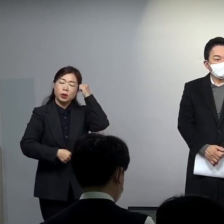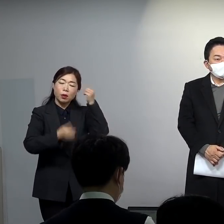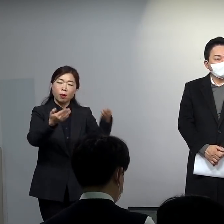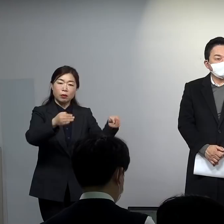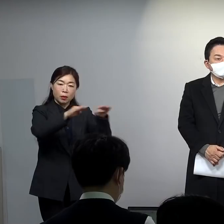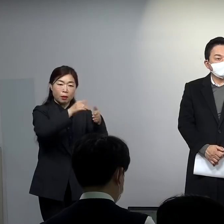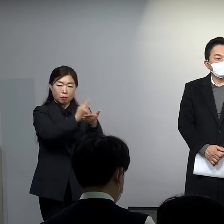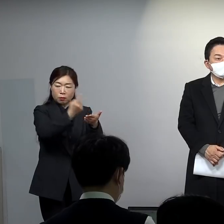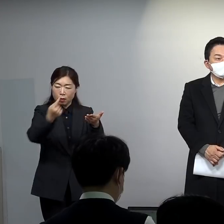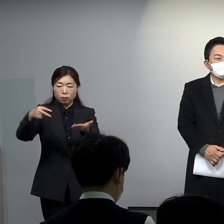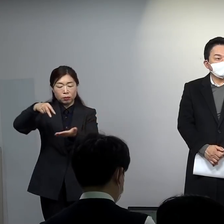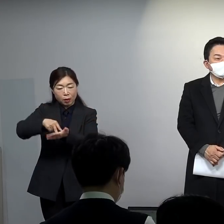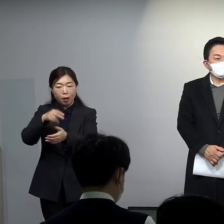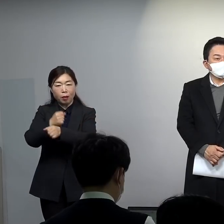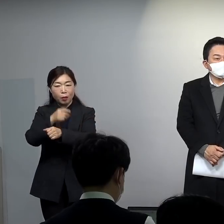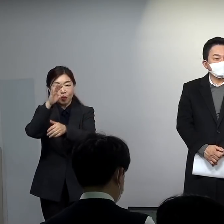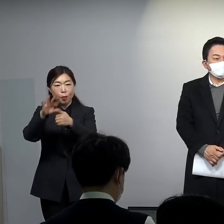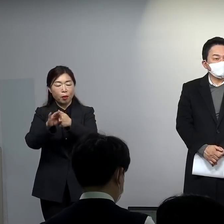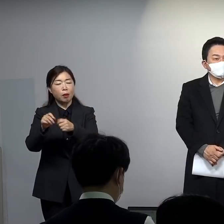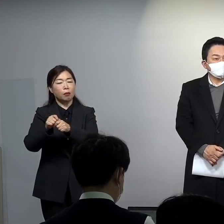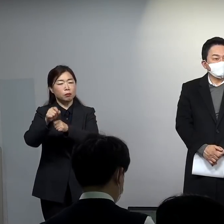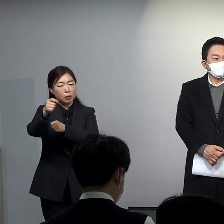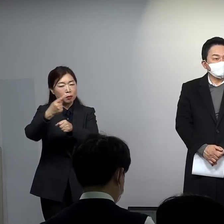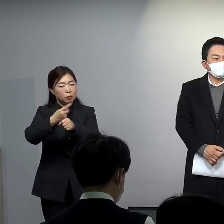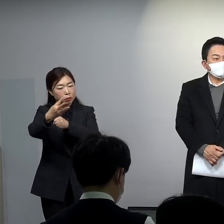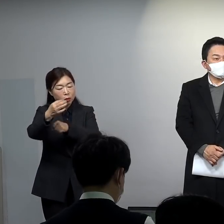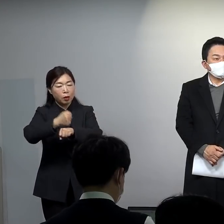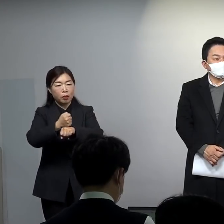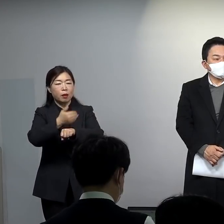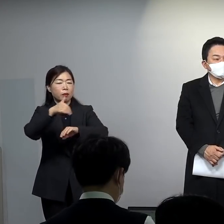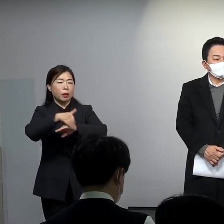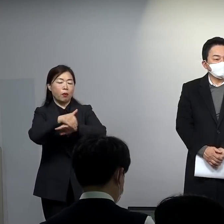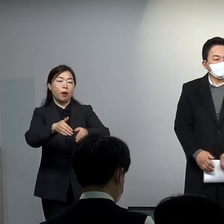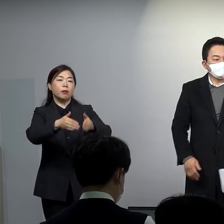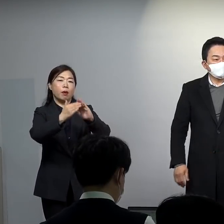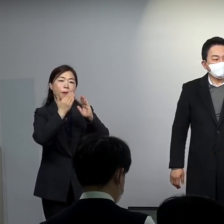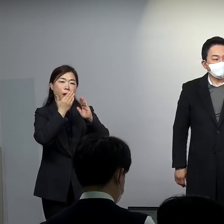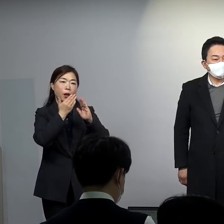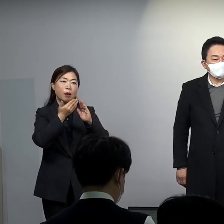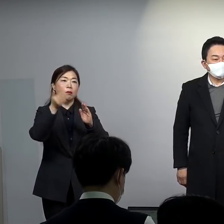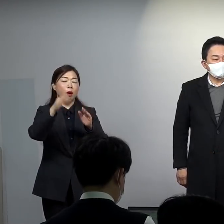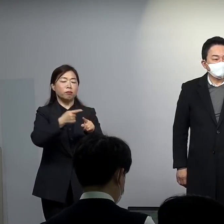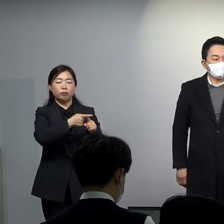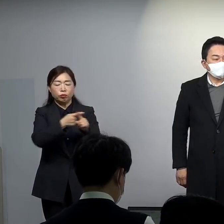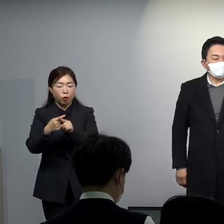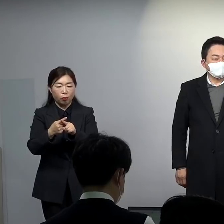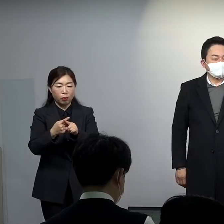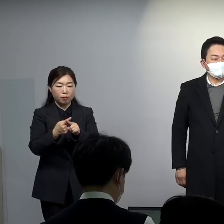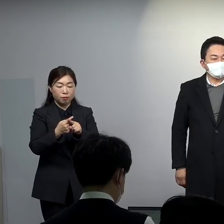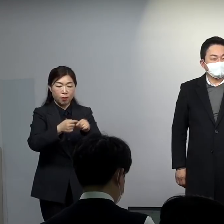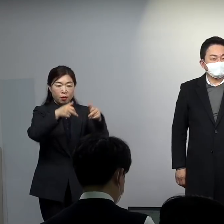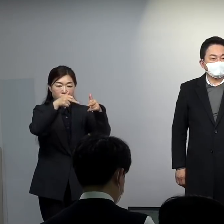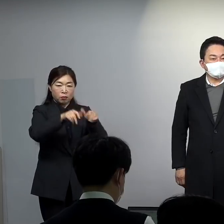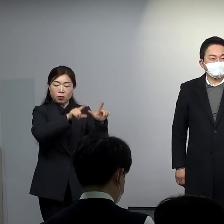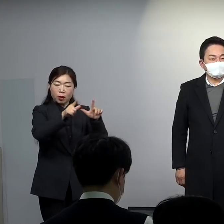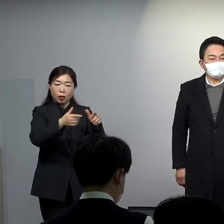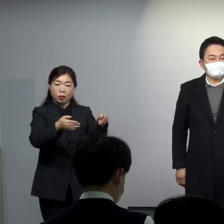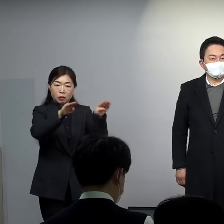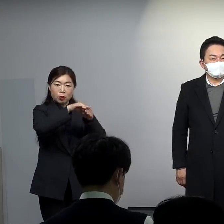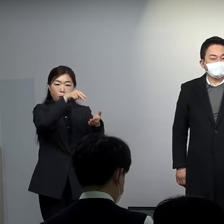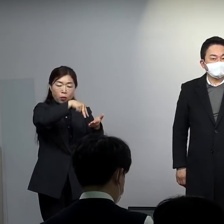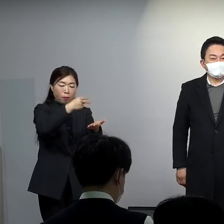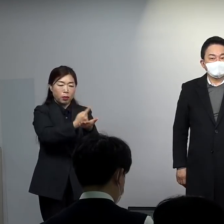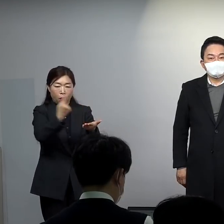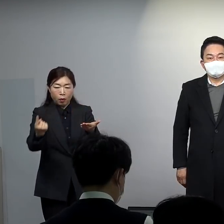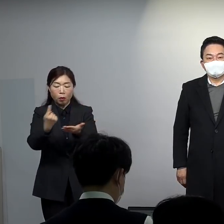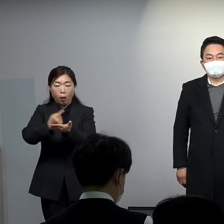탈시설화는 장기적으로 지향할 수 있을 겁니다. 그런데 무조건적인 대책 없는 탈시설화를 지금 정부가 하고 있는 경향이